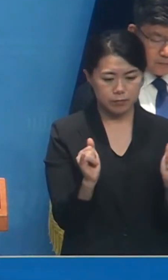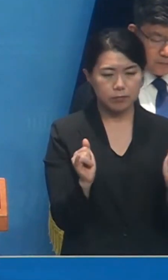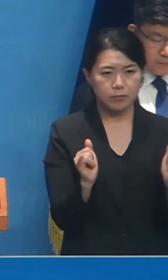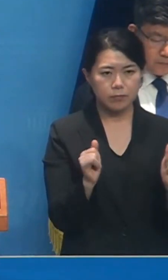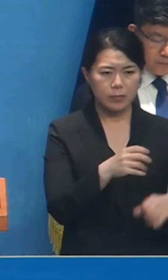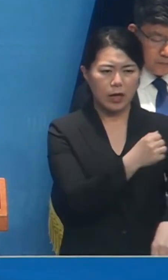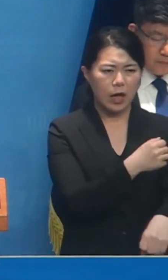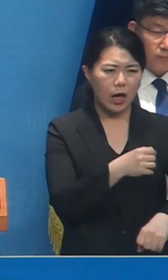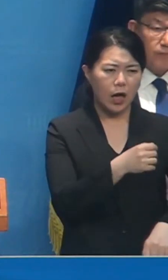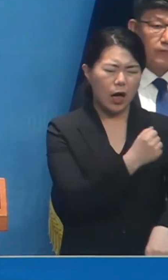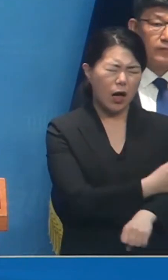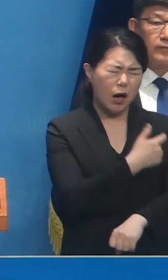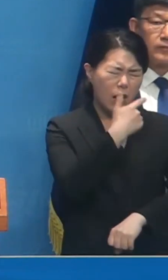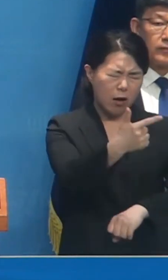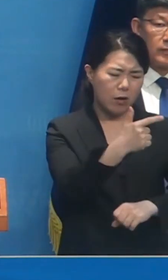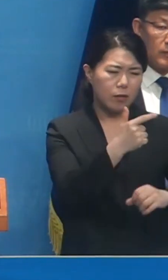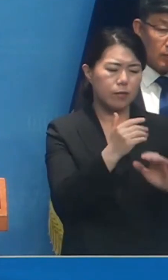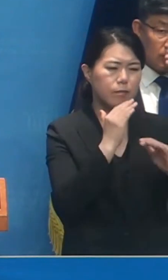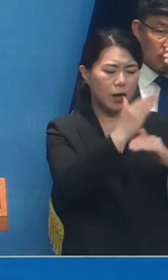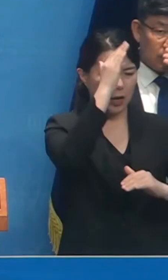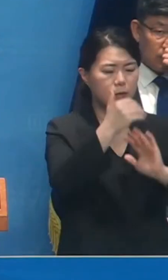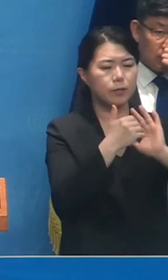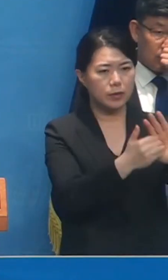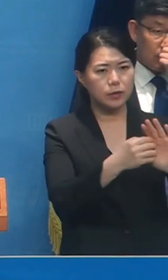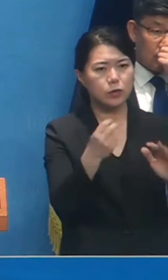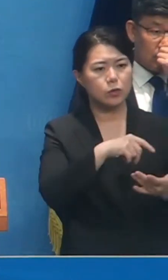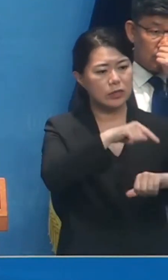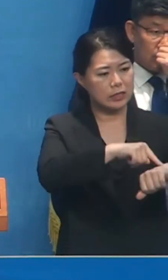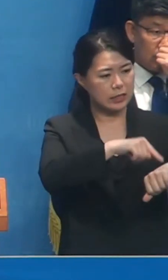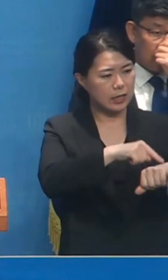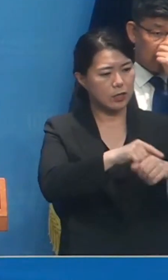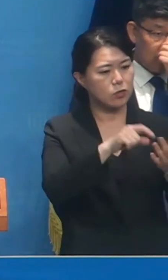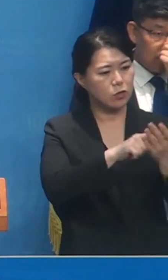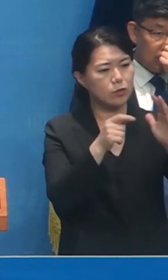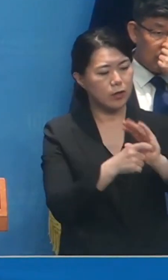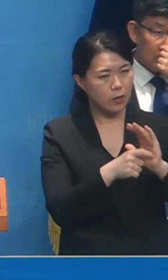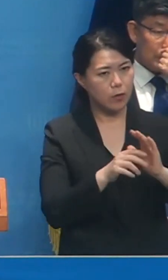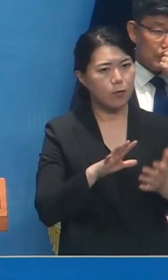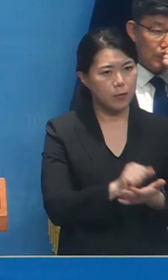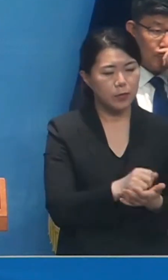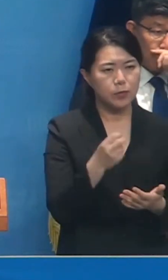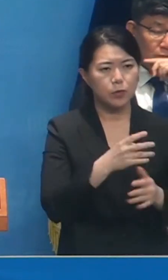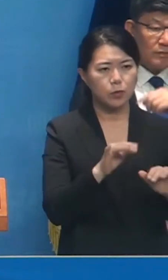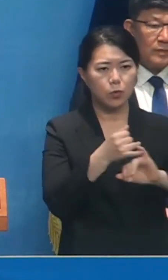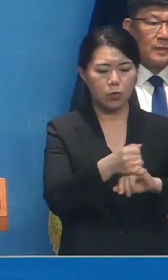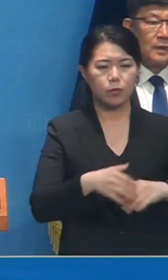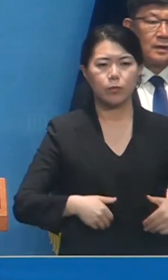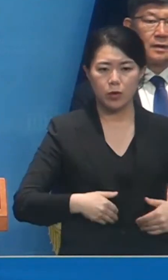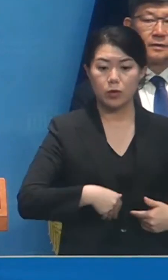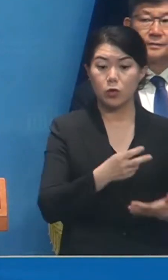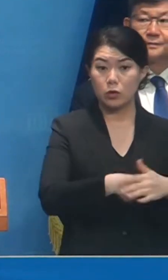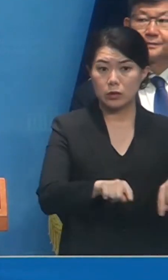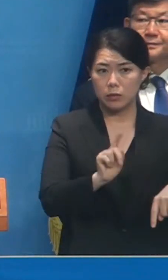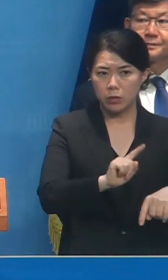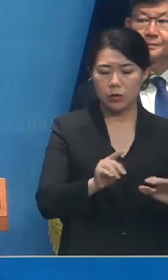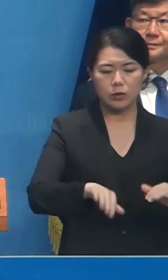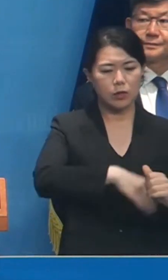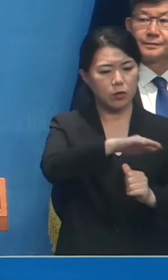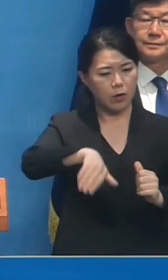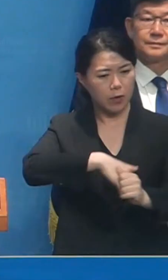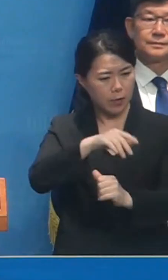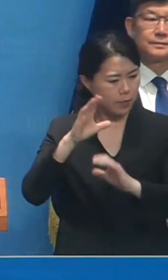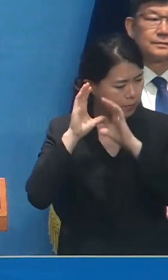종사자들의 과로 방지, 적정 노동시간 확보, 사회 안정망 확충 등 필수적인 정책들이 현장의 목소리를